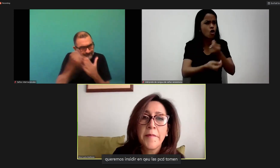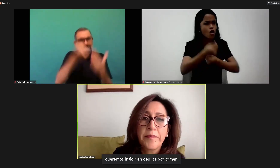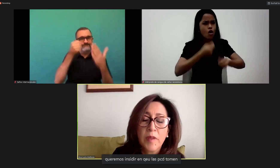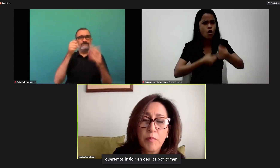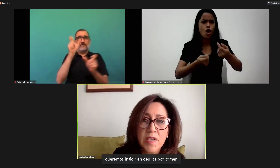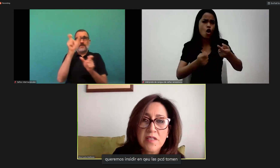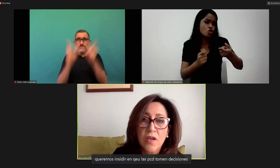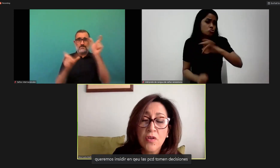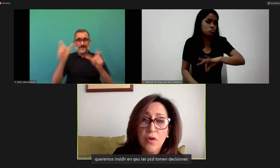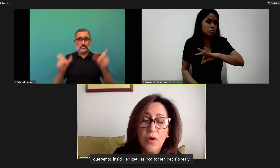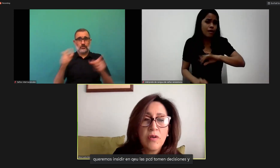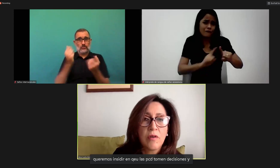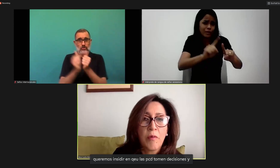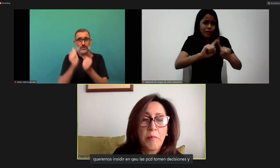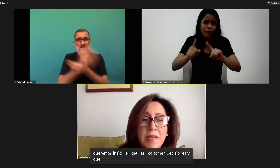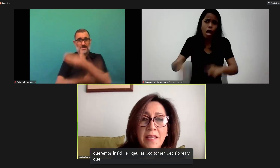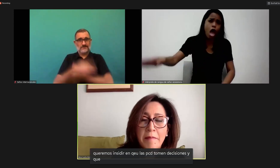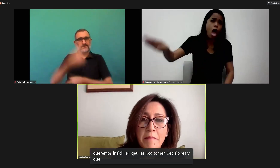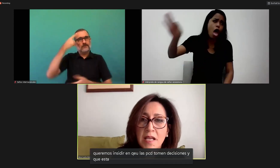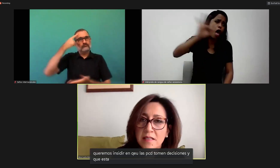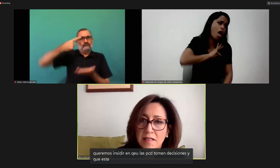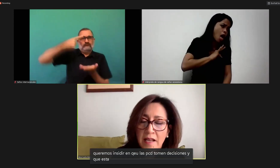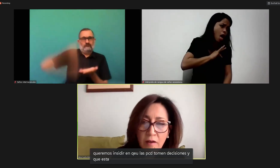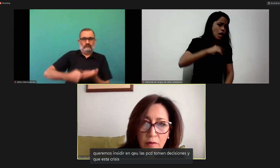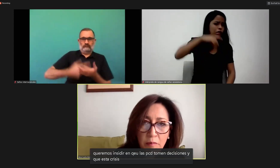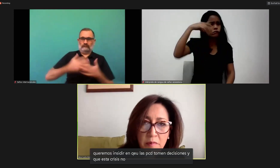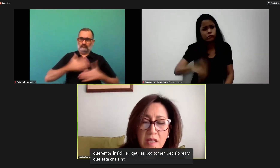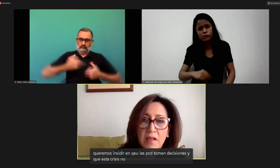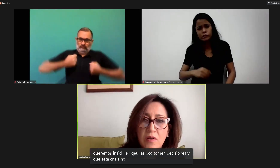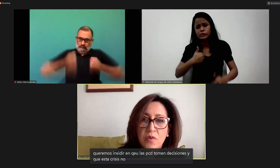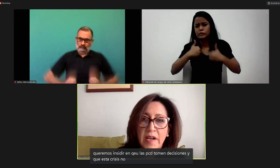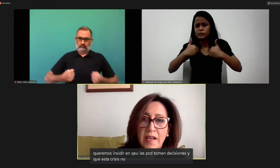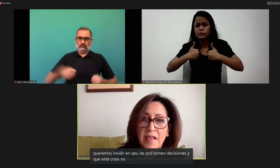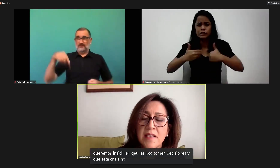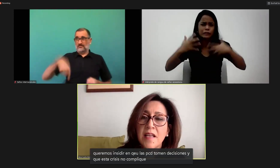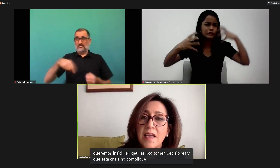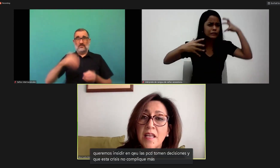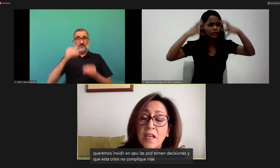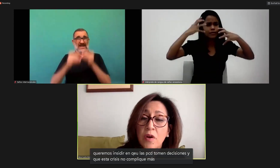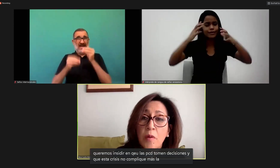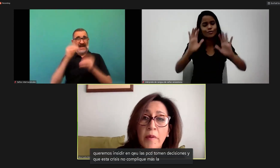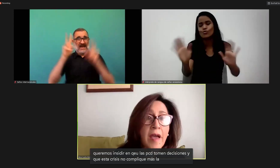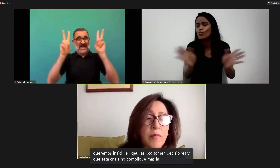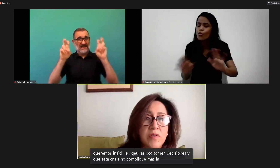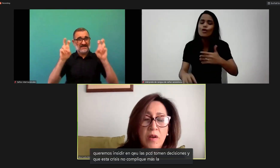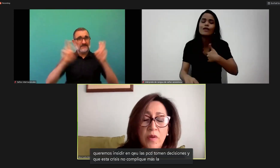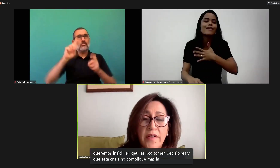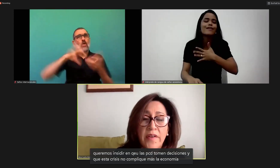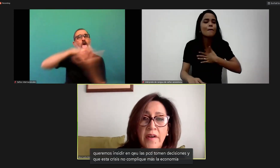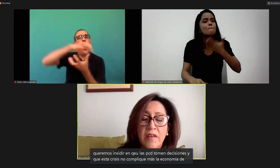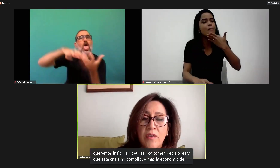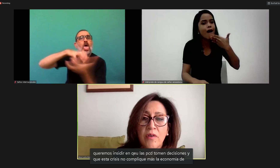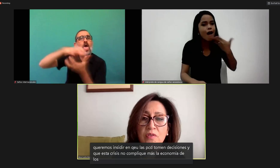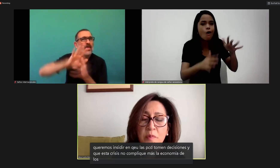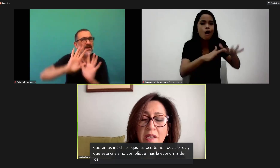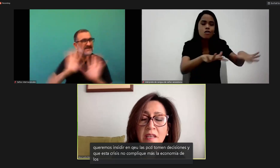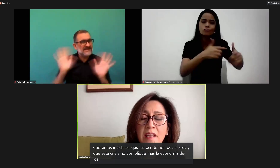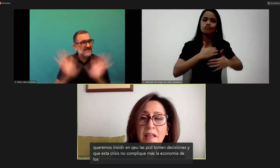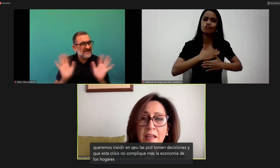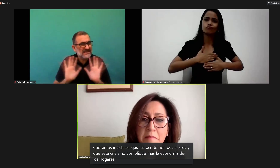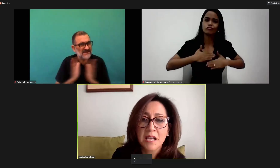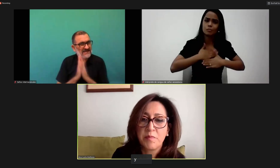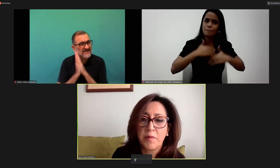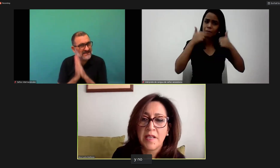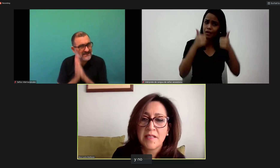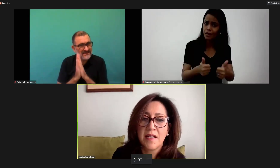social pues no complique más la economía de los hogares y no veamos a nuestra región